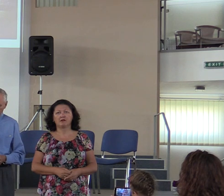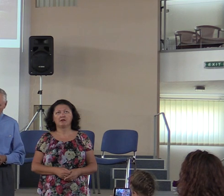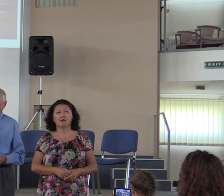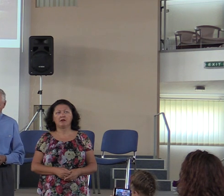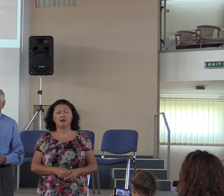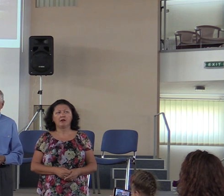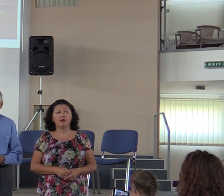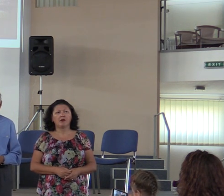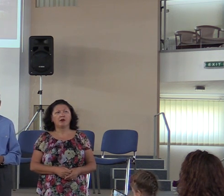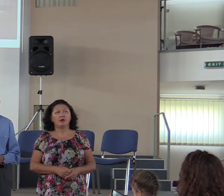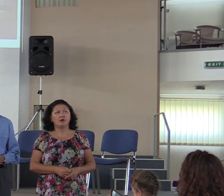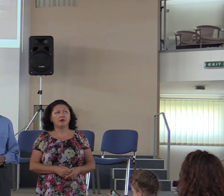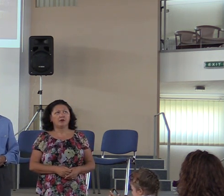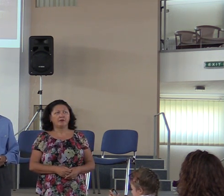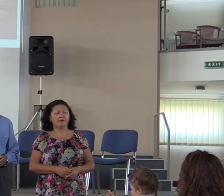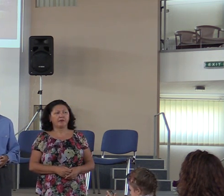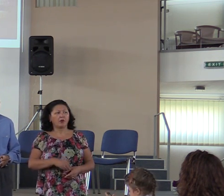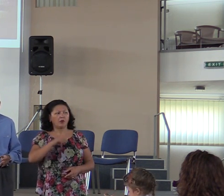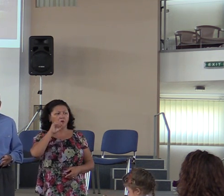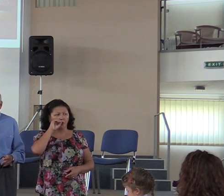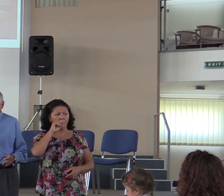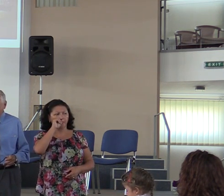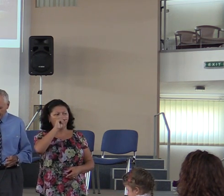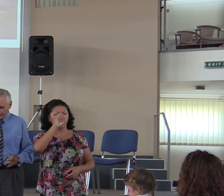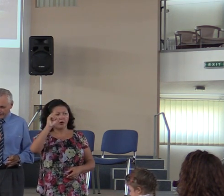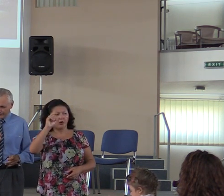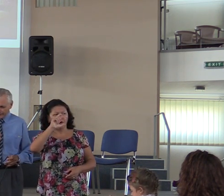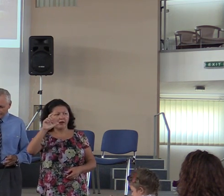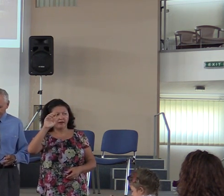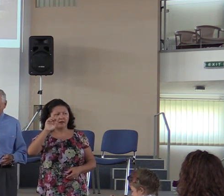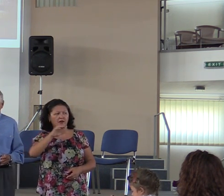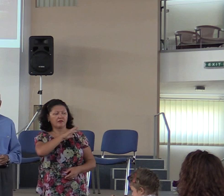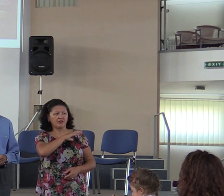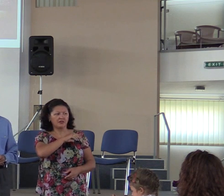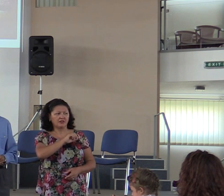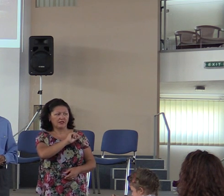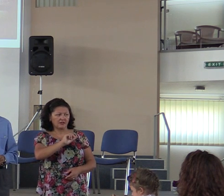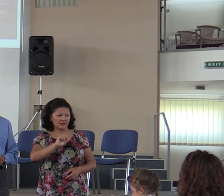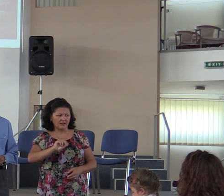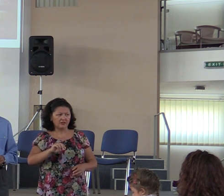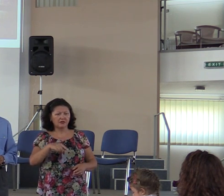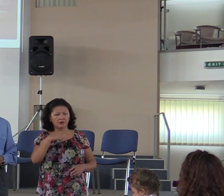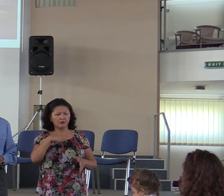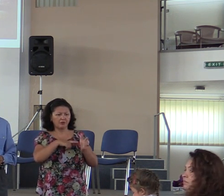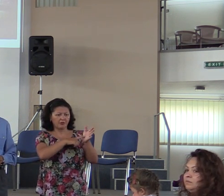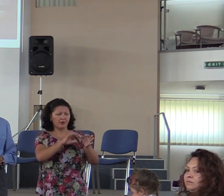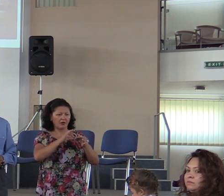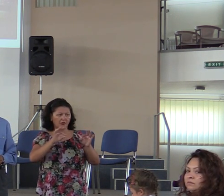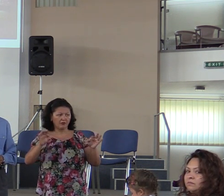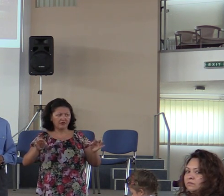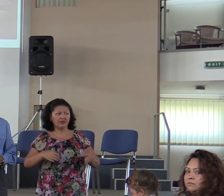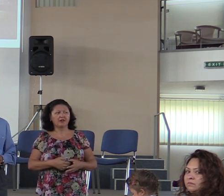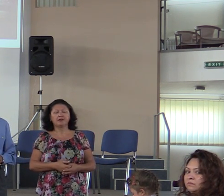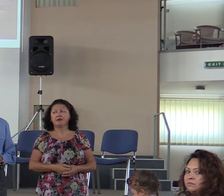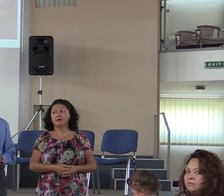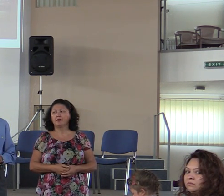filozof, un poet francez a scris următoarele cuvinte. We either see the dust on the window or the view